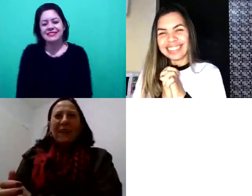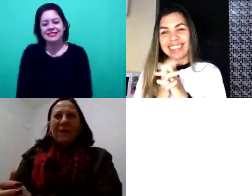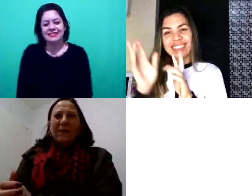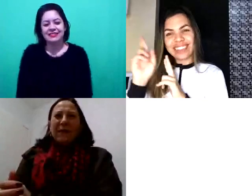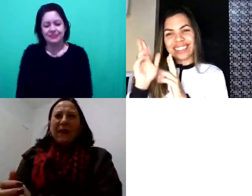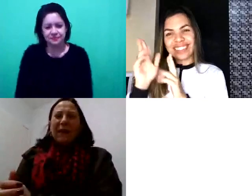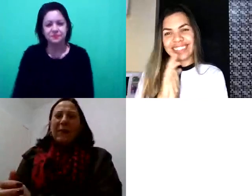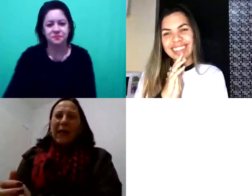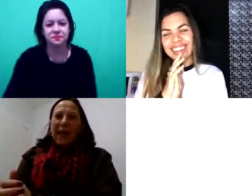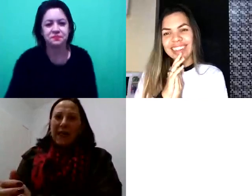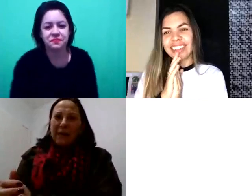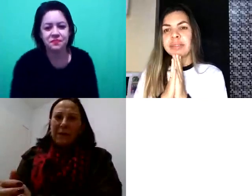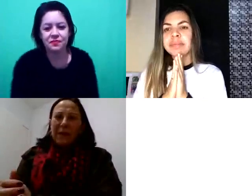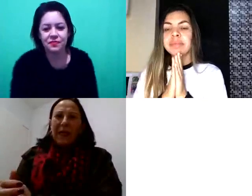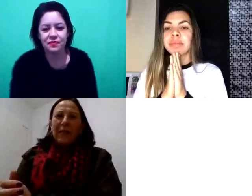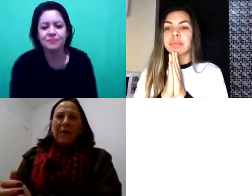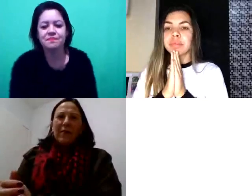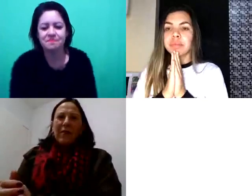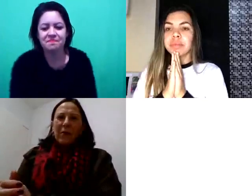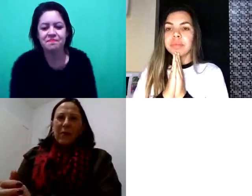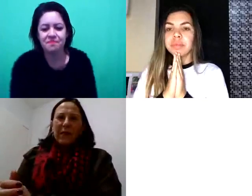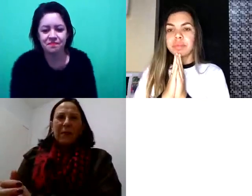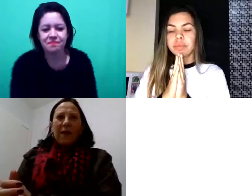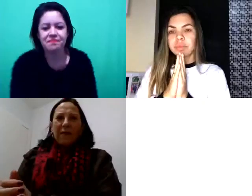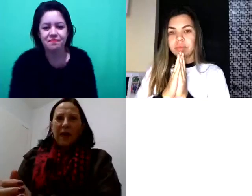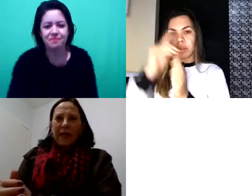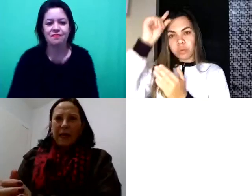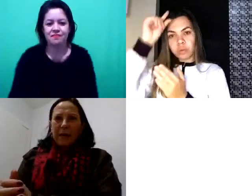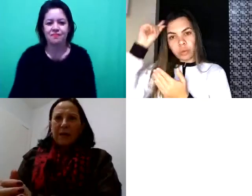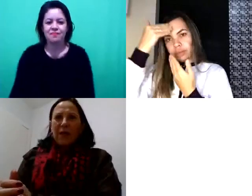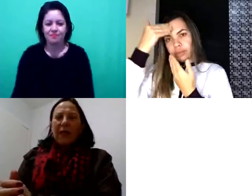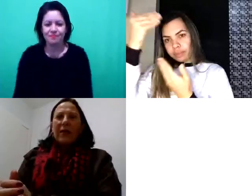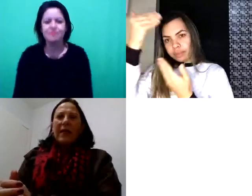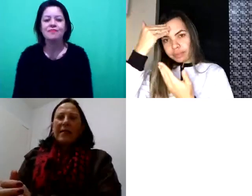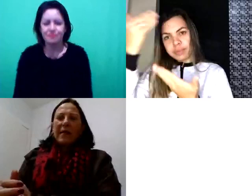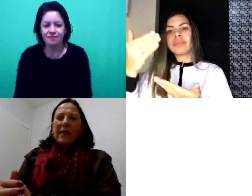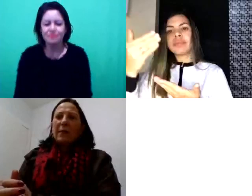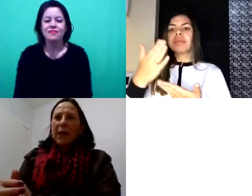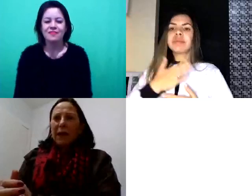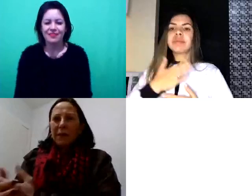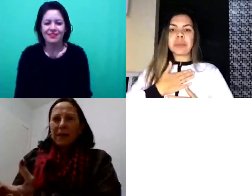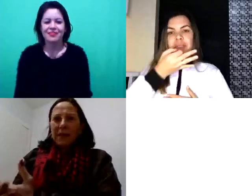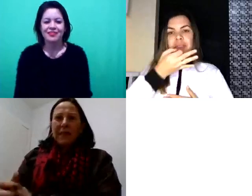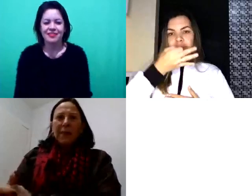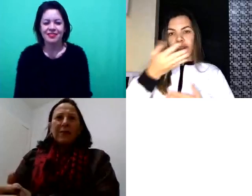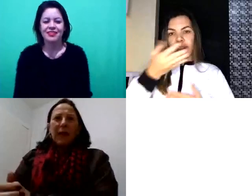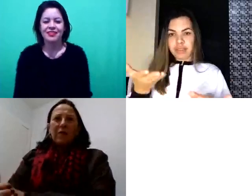Suelen, obrigada. Obrigada por você oportunizar minha aqui. Já quero agradecer também a Patrícia por estar